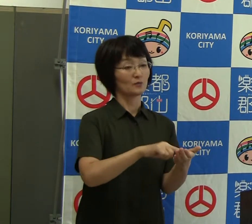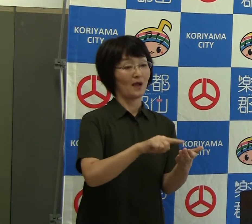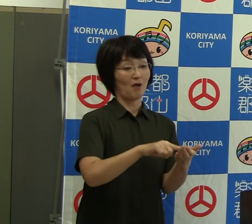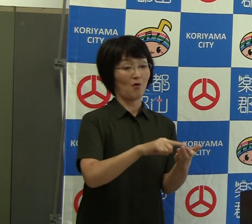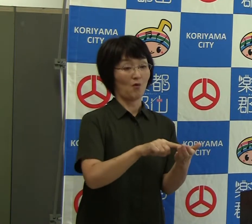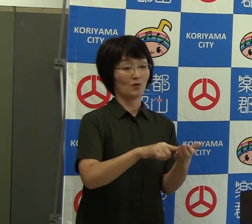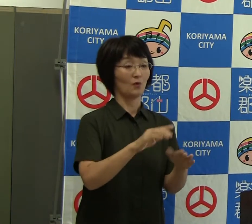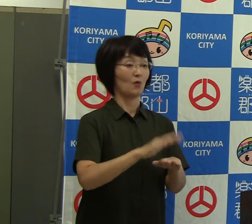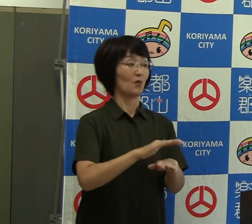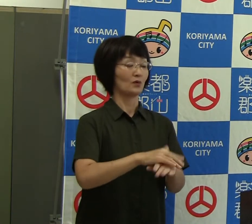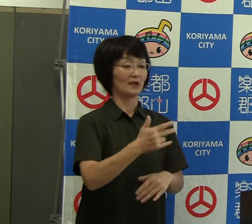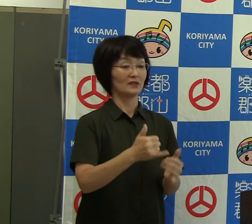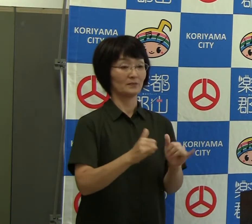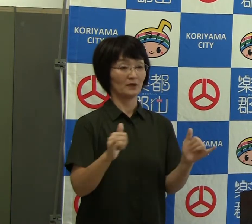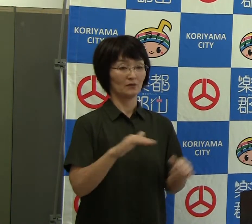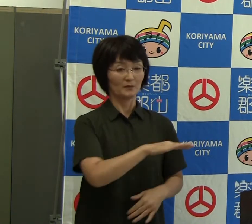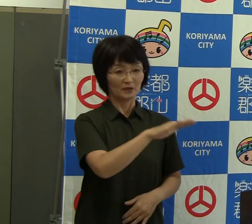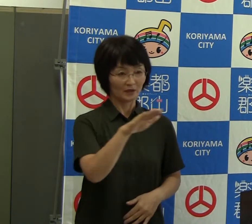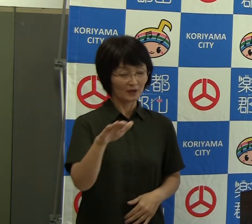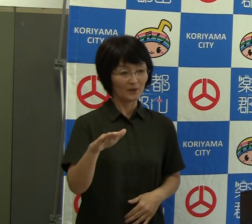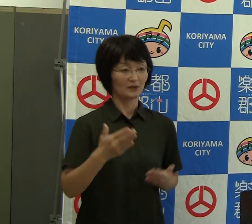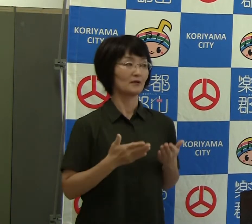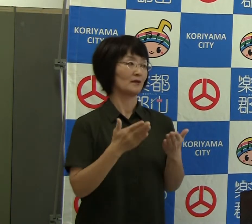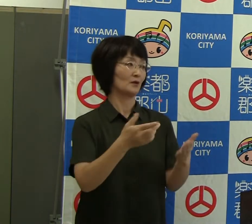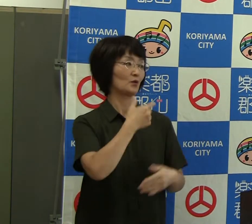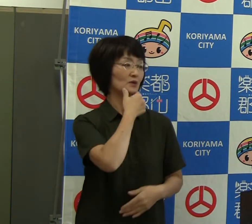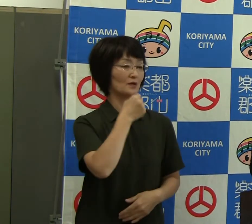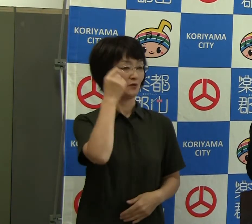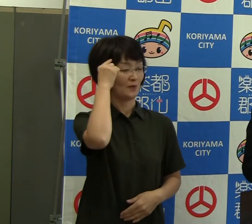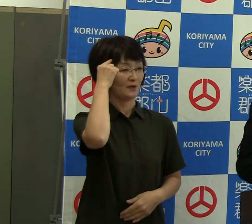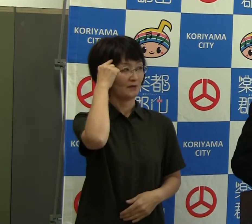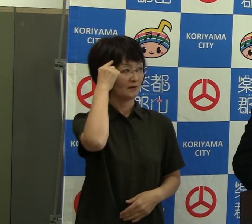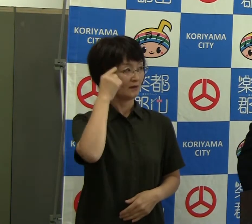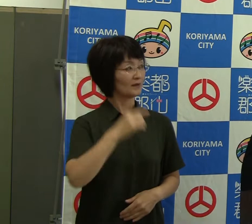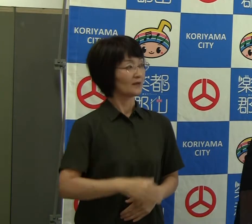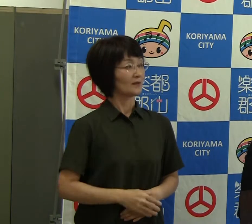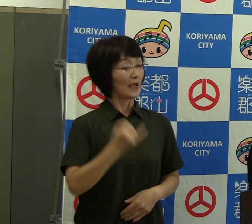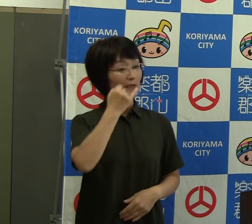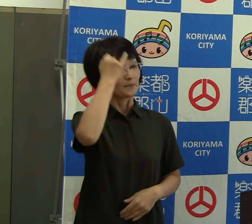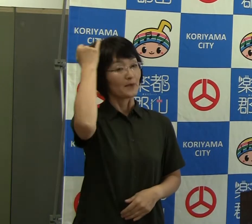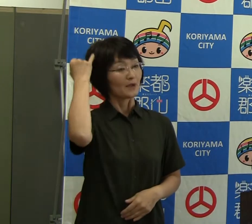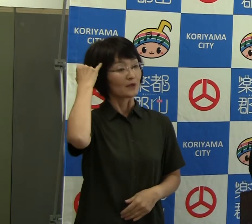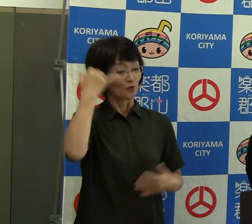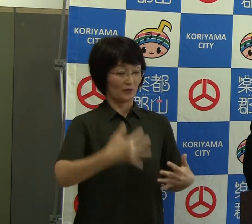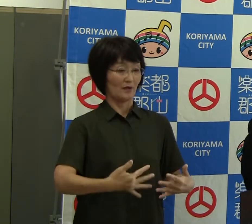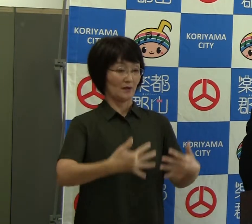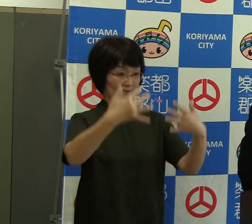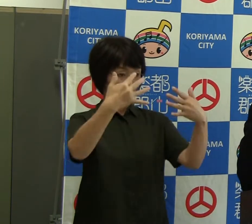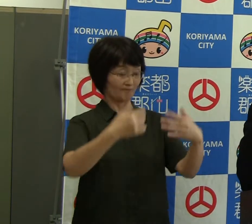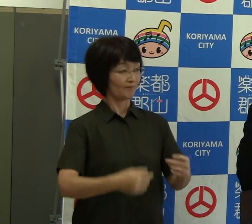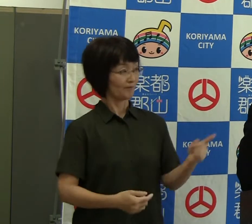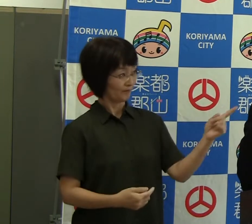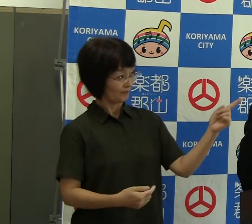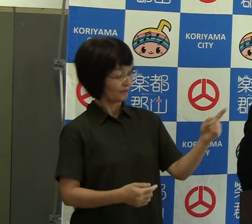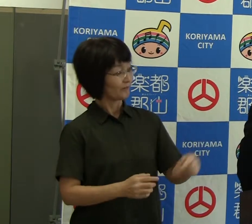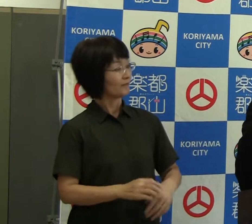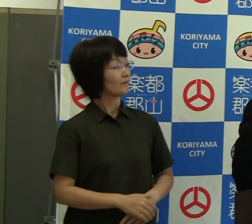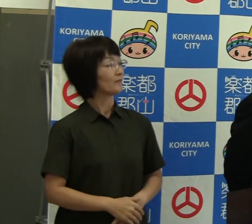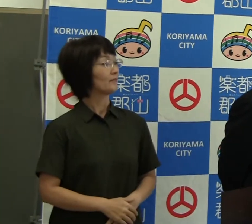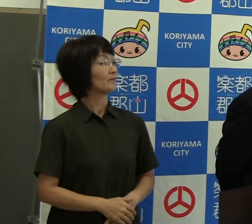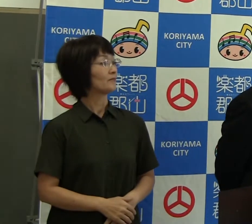皆様に提供したいということのイメージを今画面で見ていただきたいと思います。